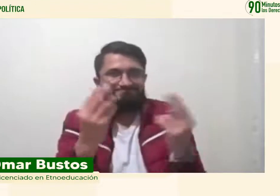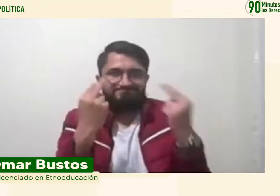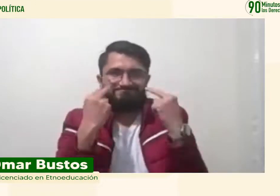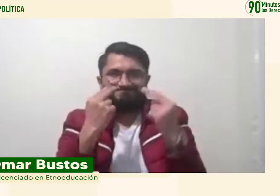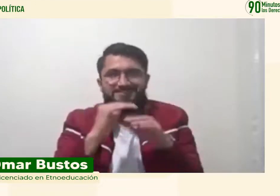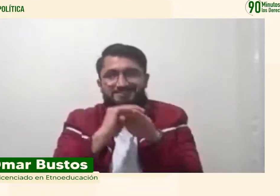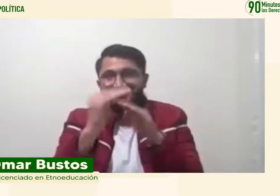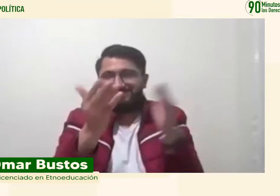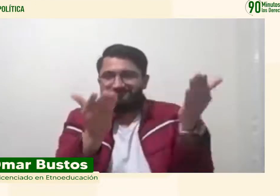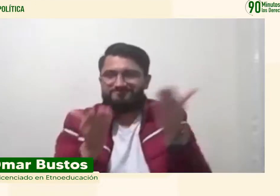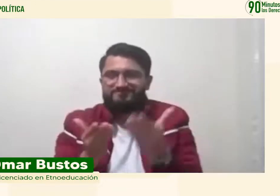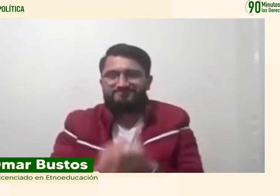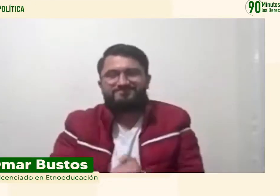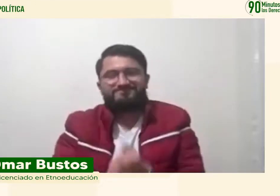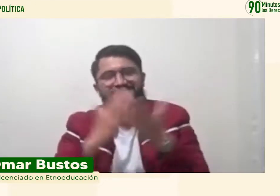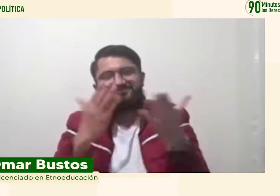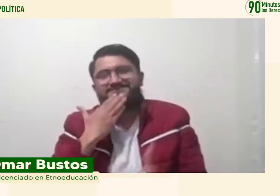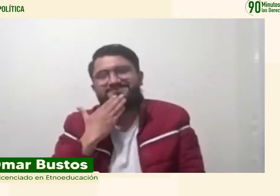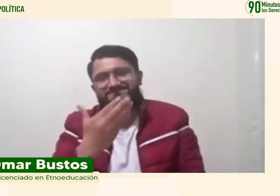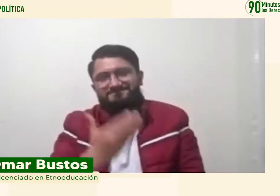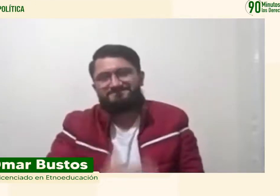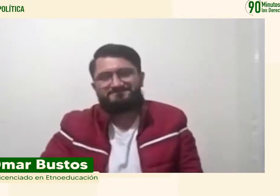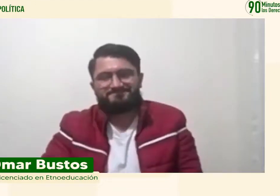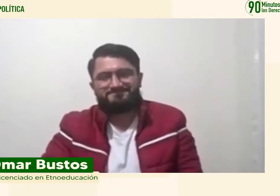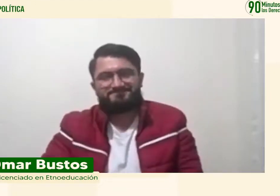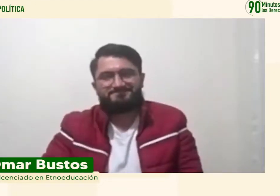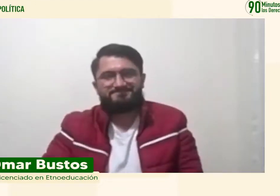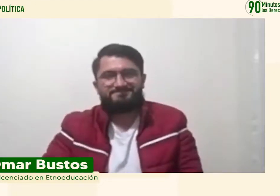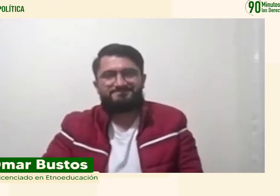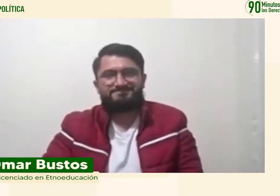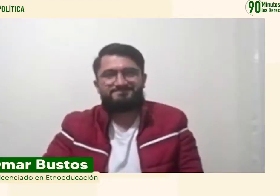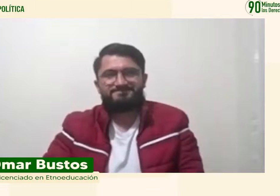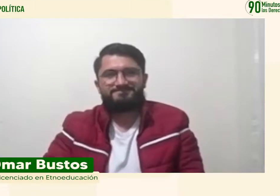el tema gracias a los que nos ven bienvenidos a todos atrás